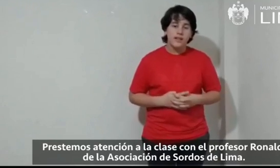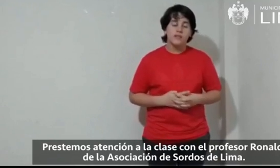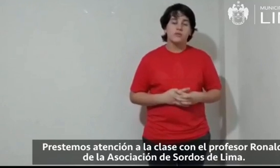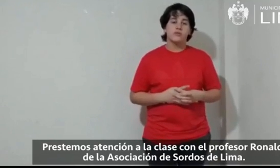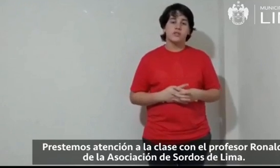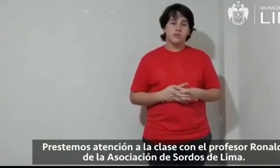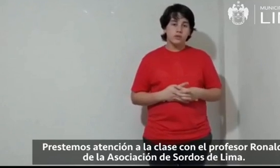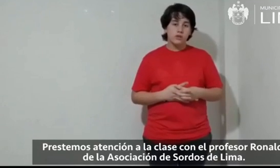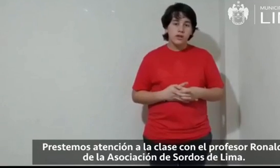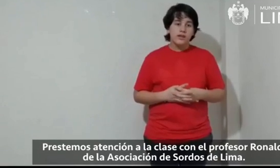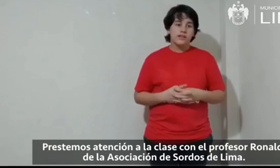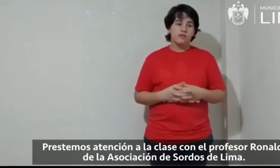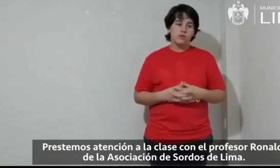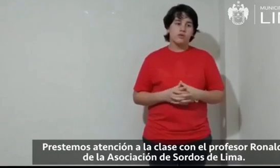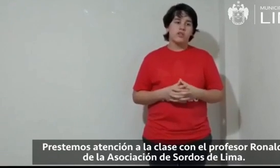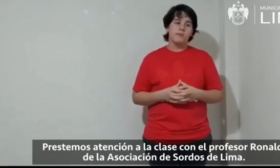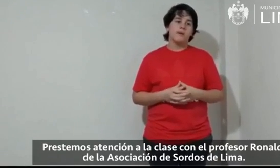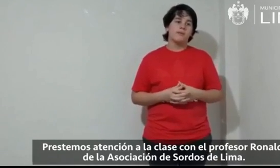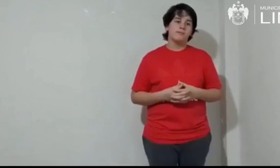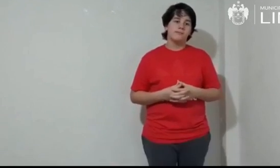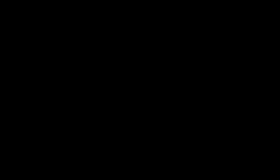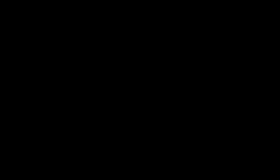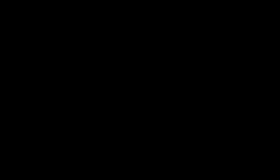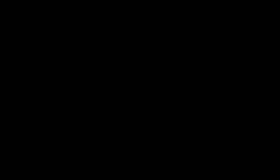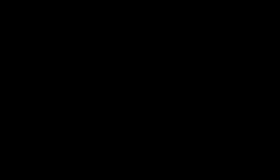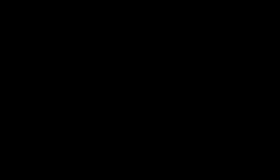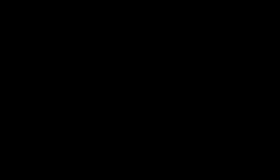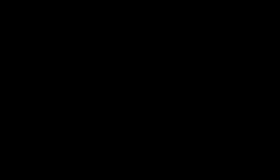la Asociación de Sordos de Lima.